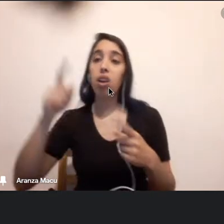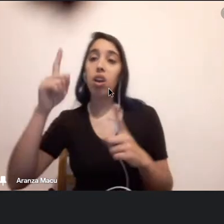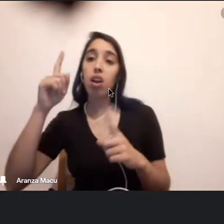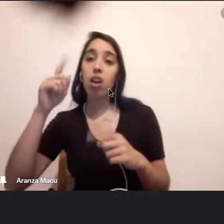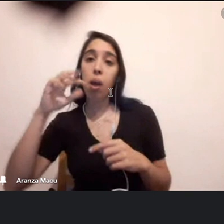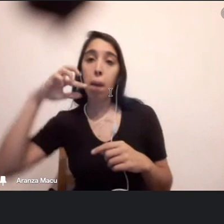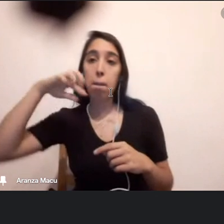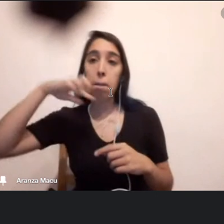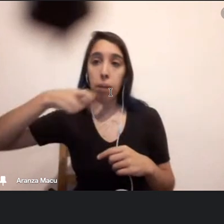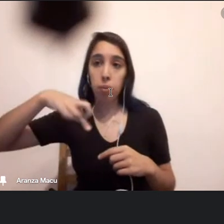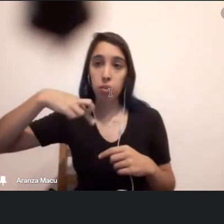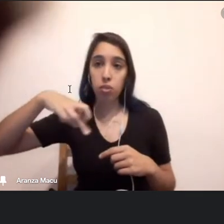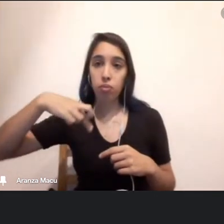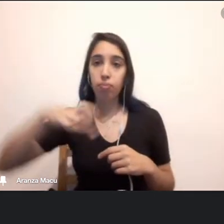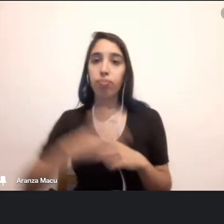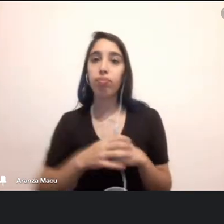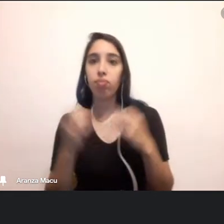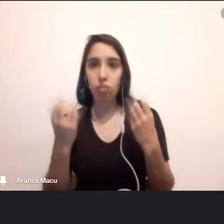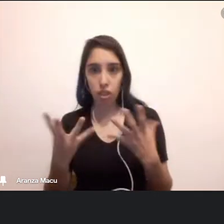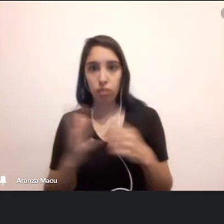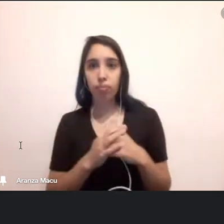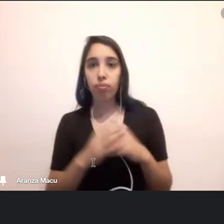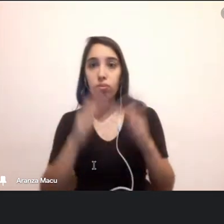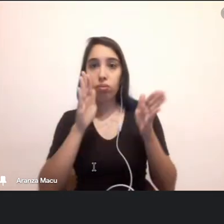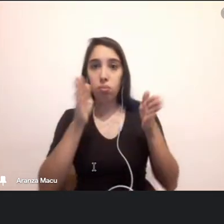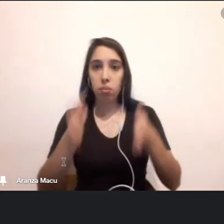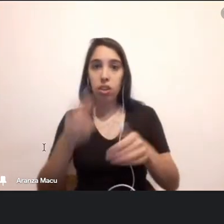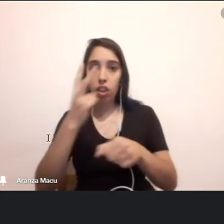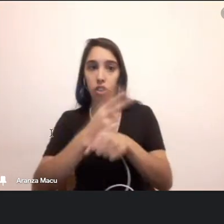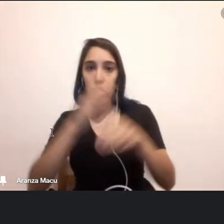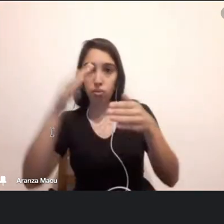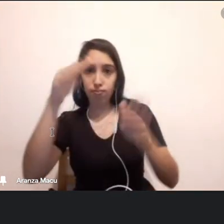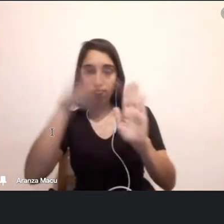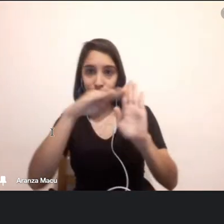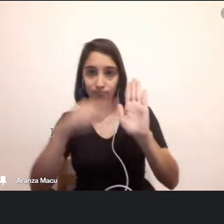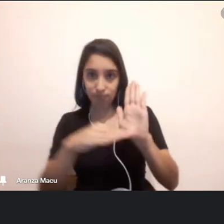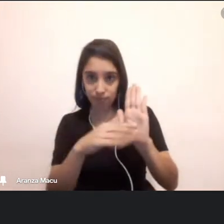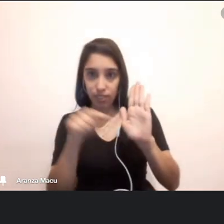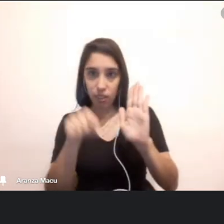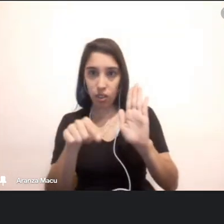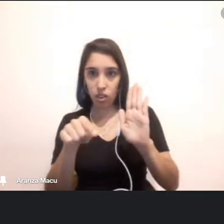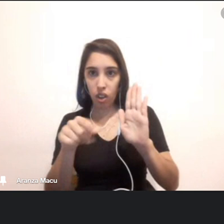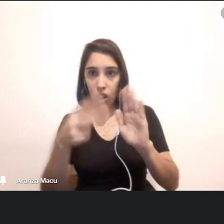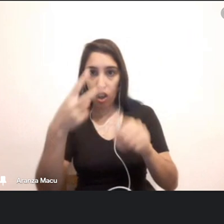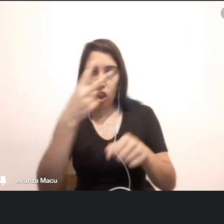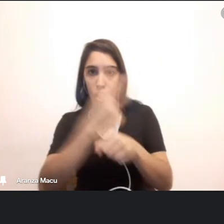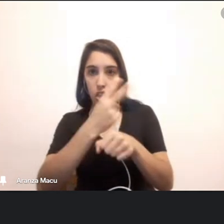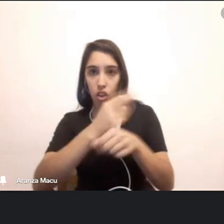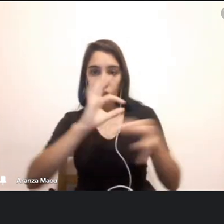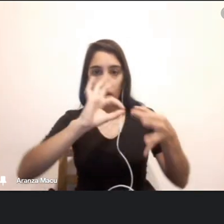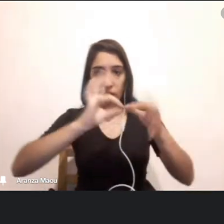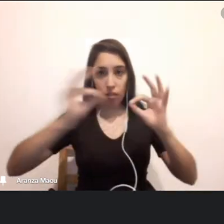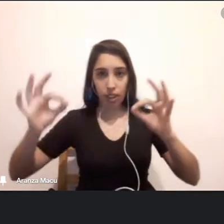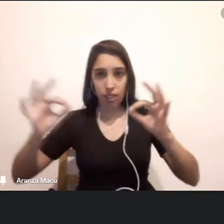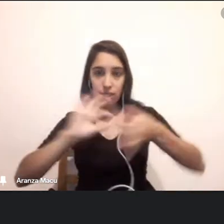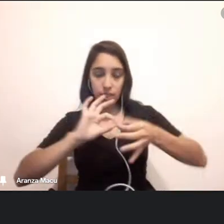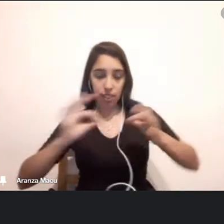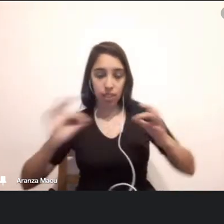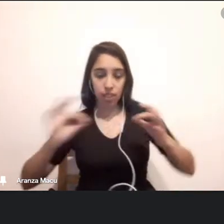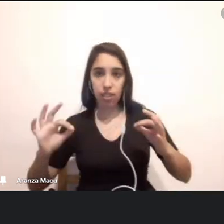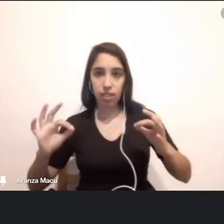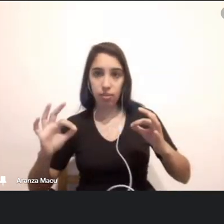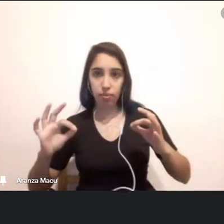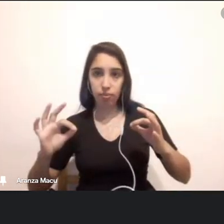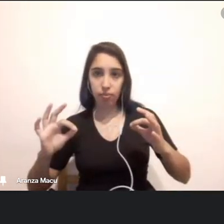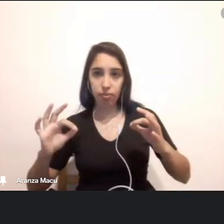Bien, luego teníamos dos frases, así van a tener en el parcial, dos frases con unas